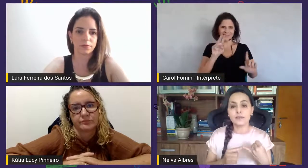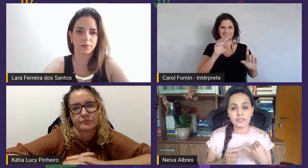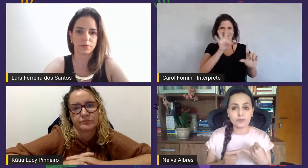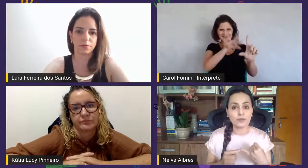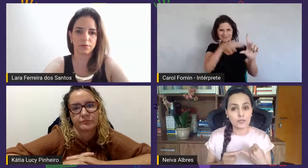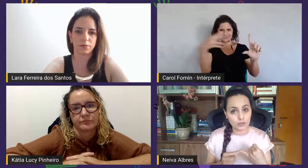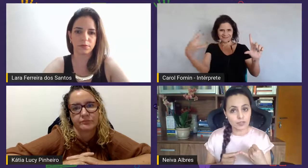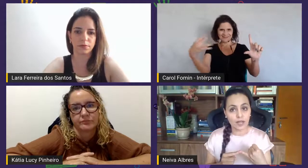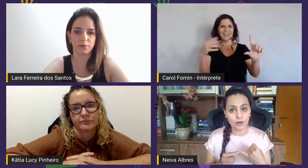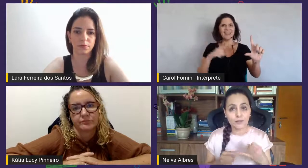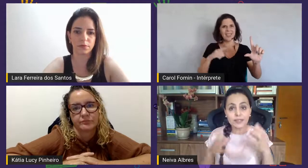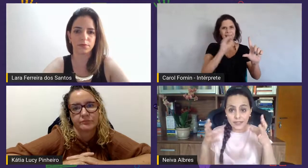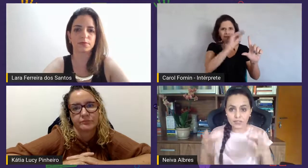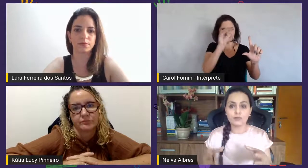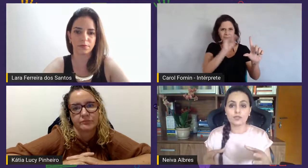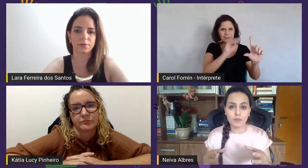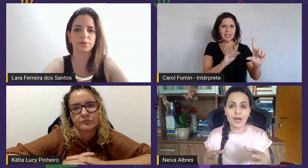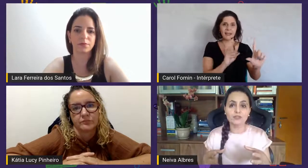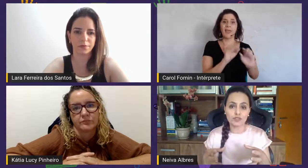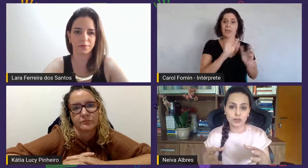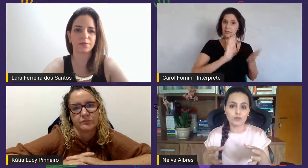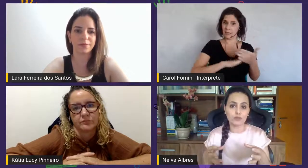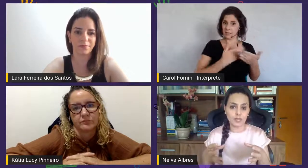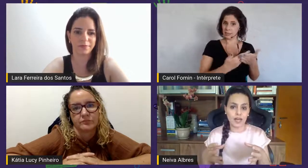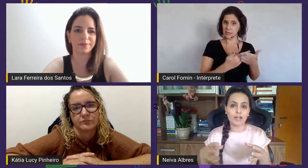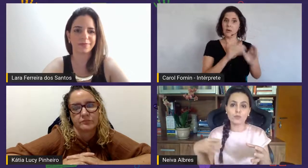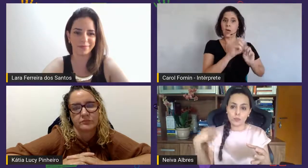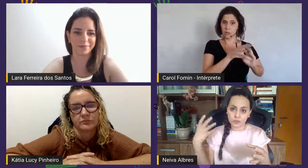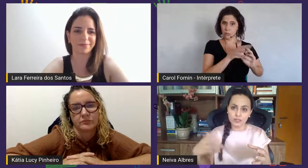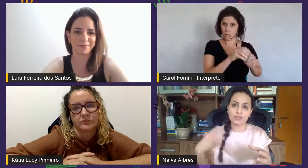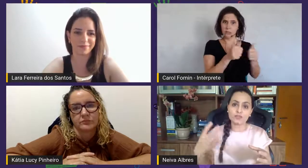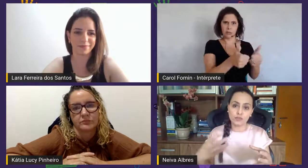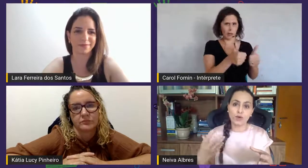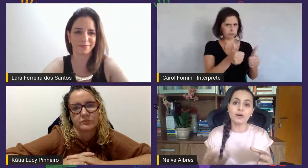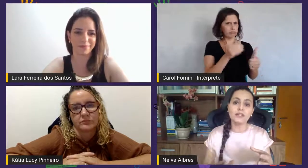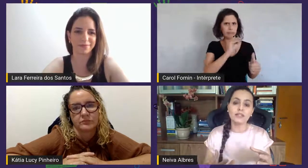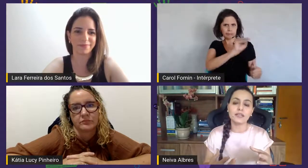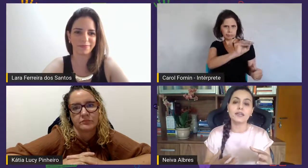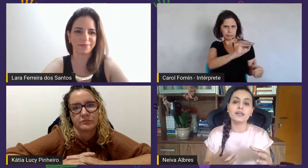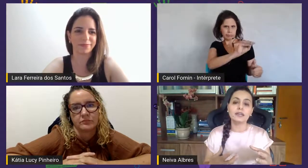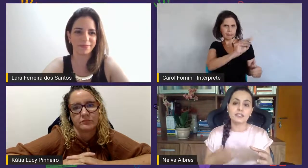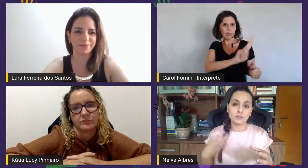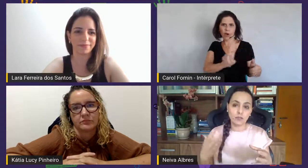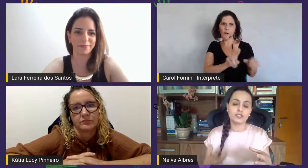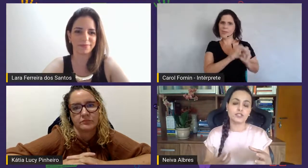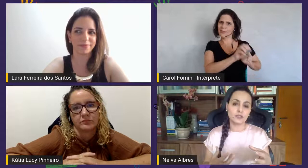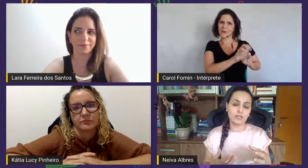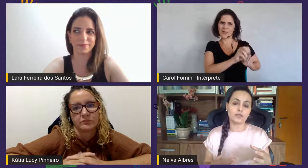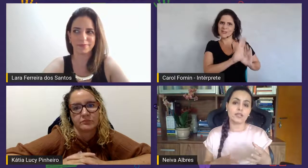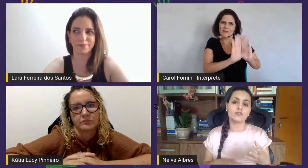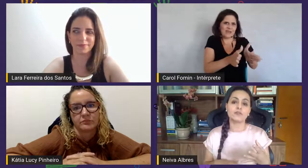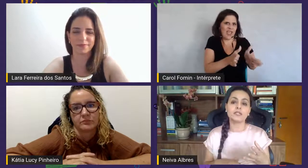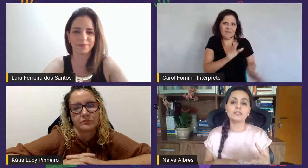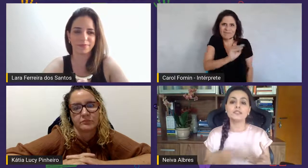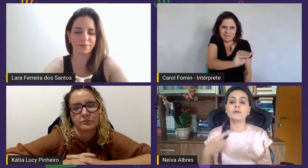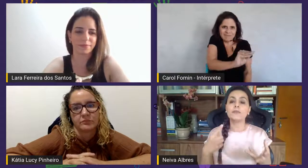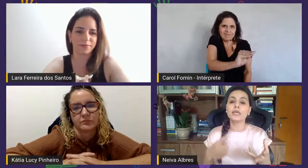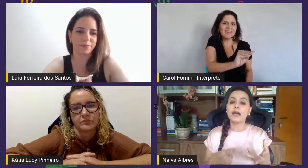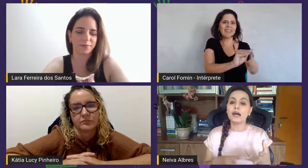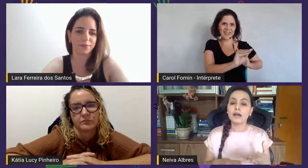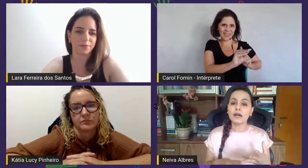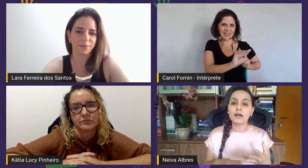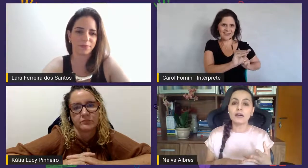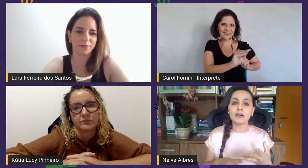têm interpretação educacional, tem seu espaço já consolidado por conta da história, né, das políticas educacionais no